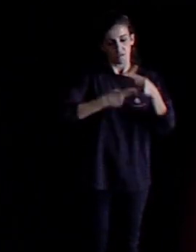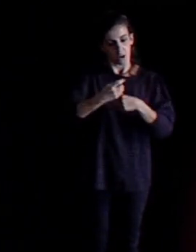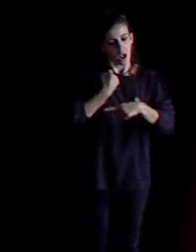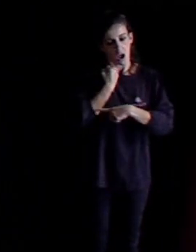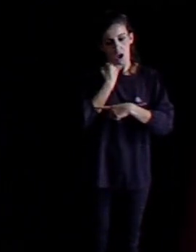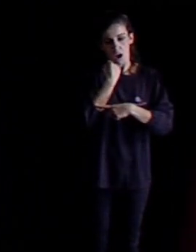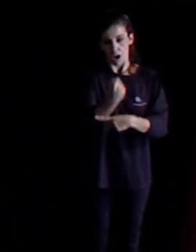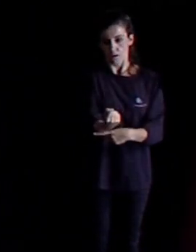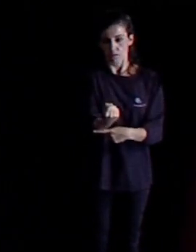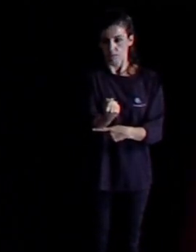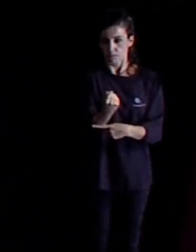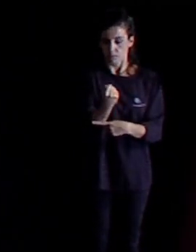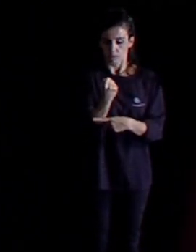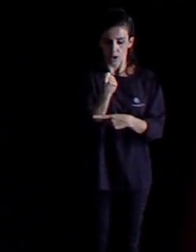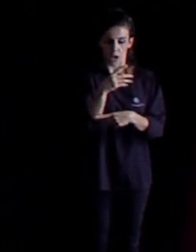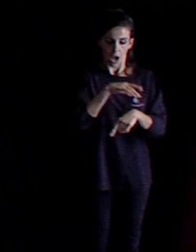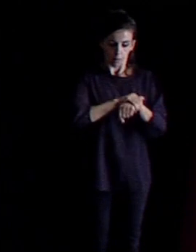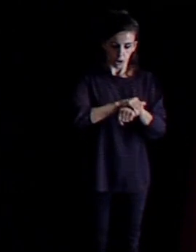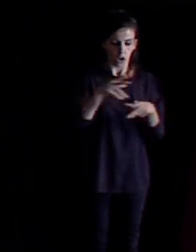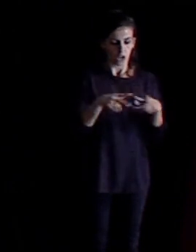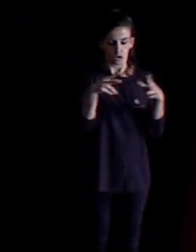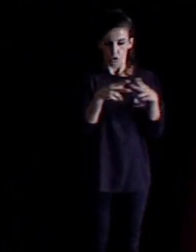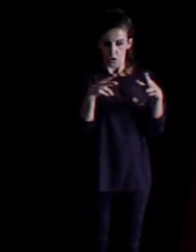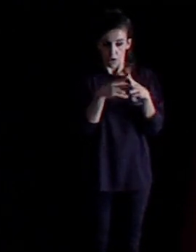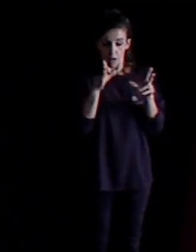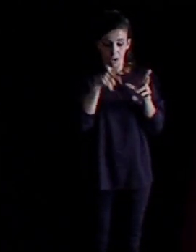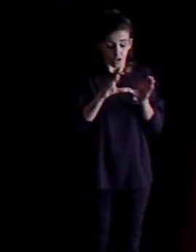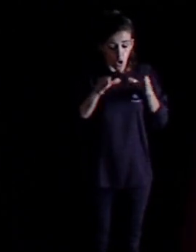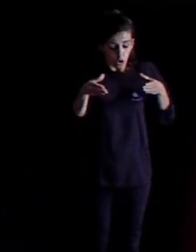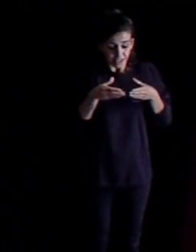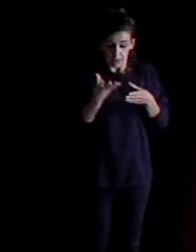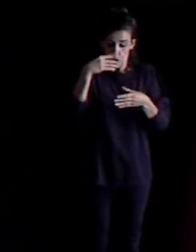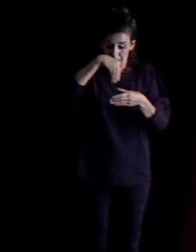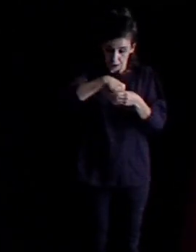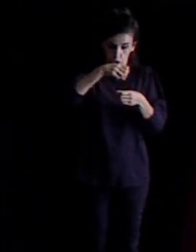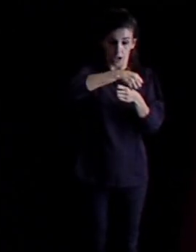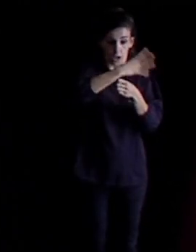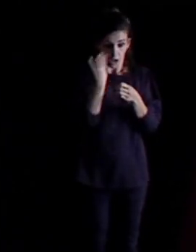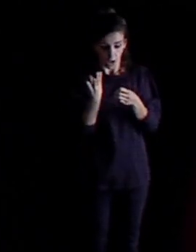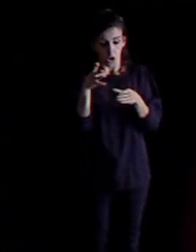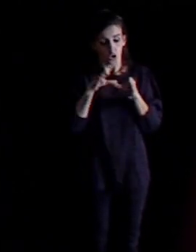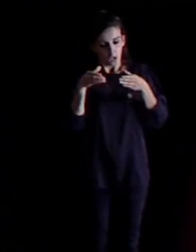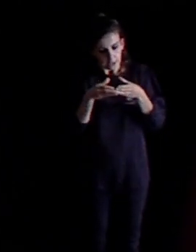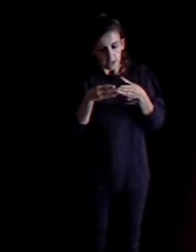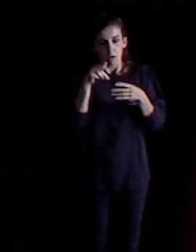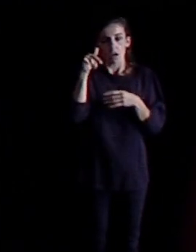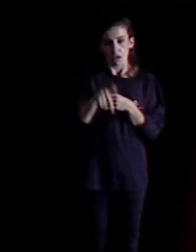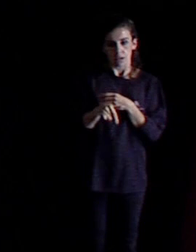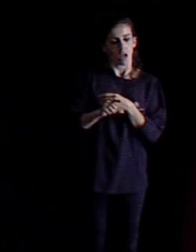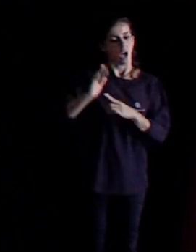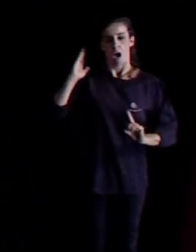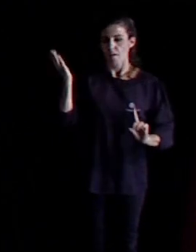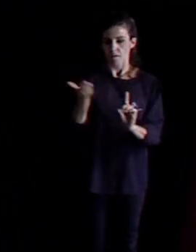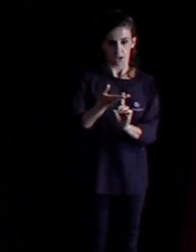familia, de amigos y de la sociedad. Por lo tanto, es el colectivo, dentro del gran colectivo, el que está mucho más